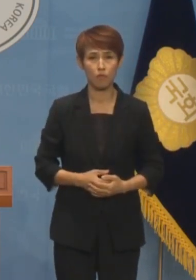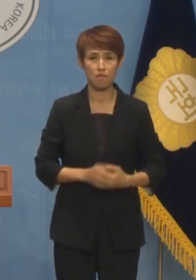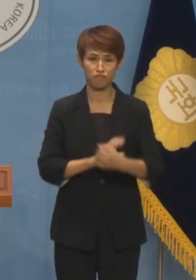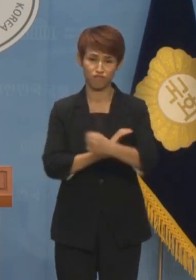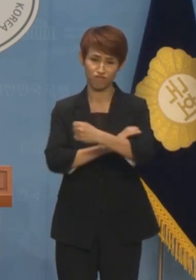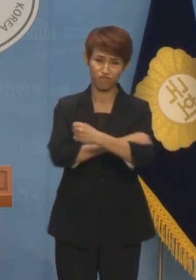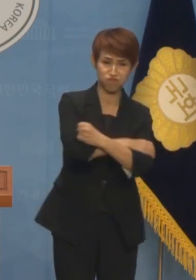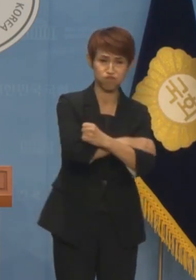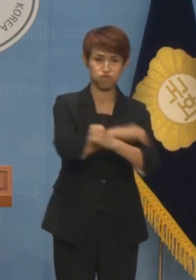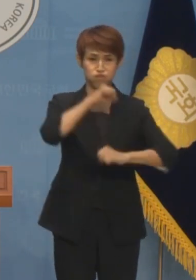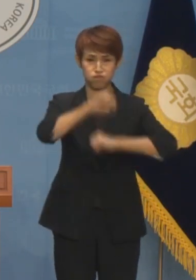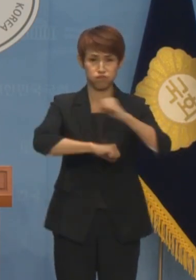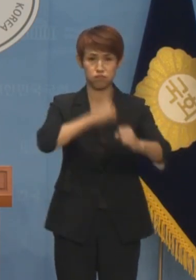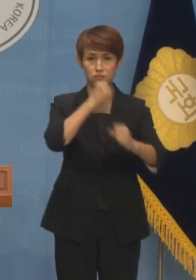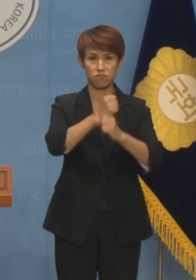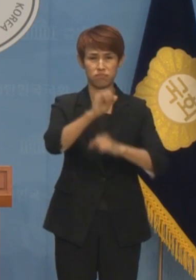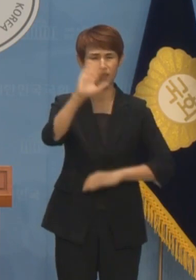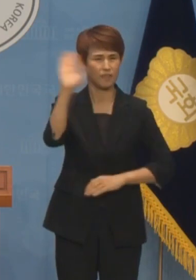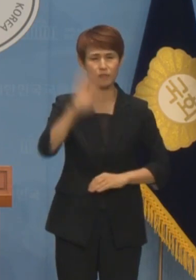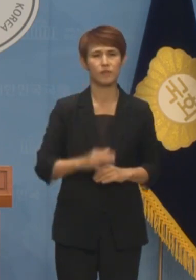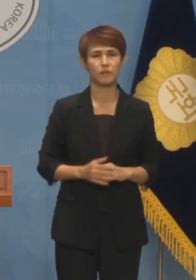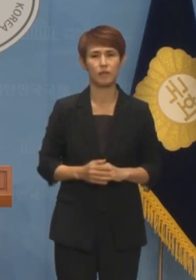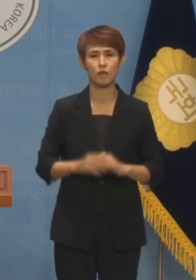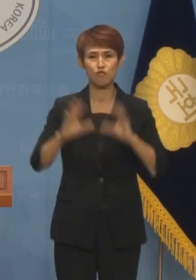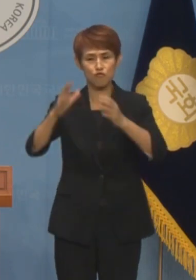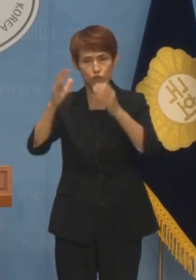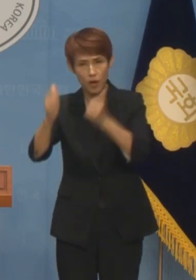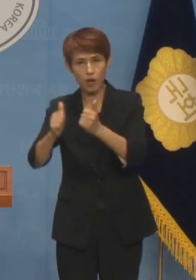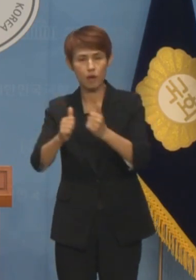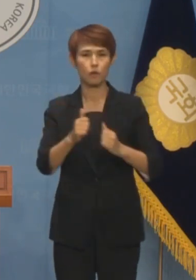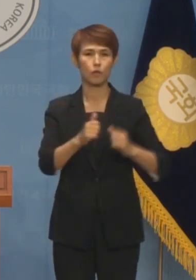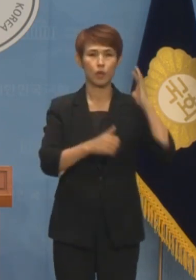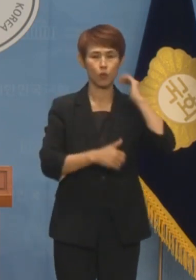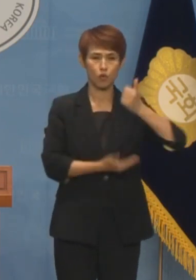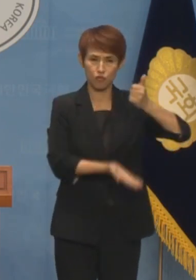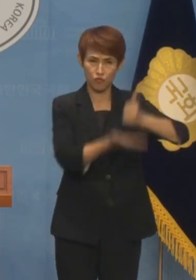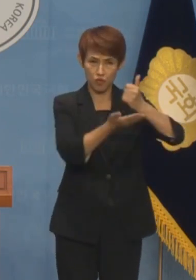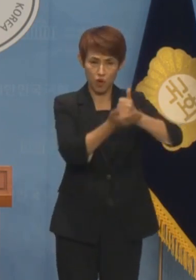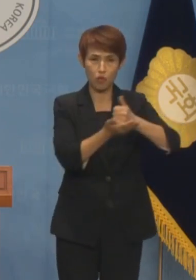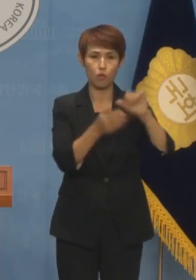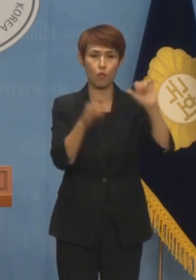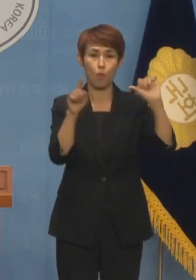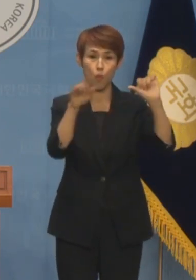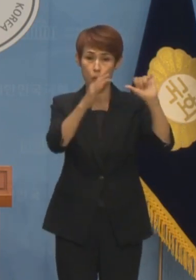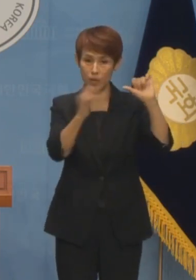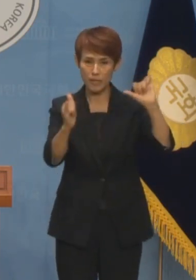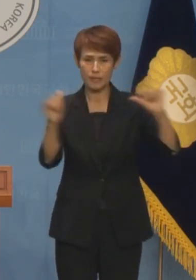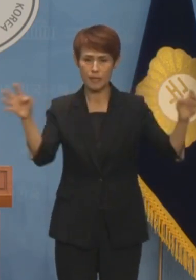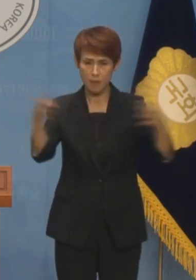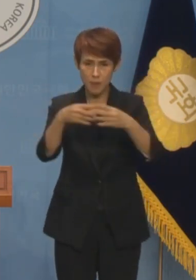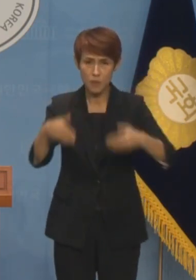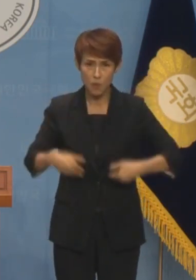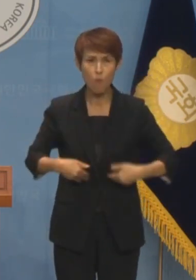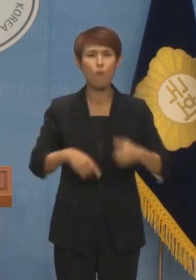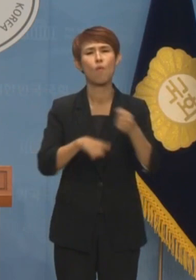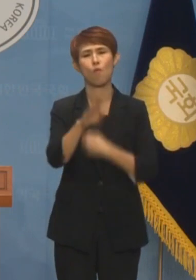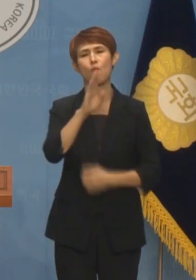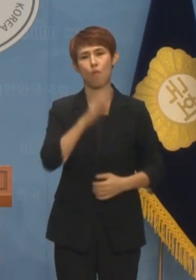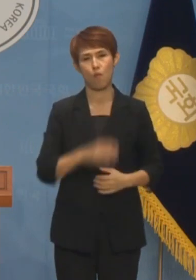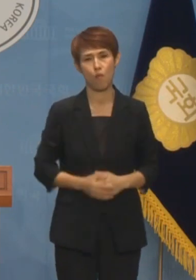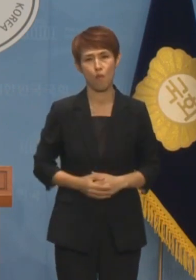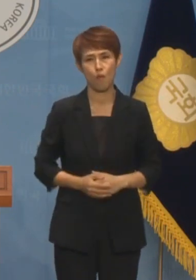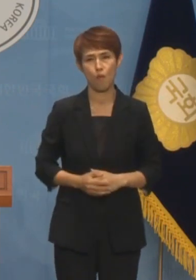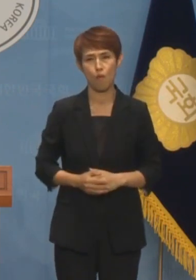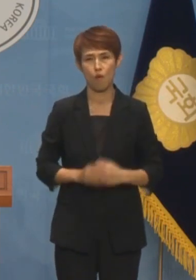멋대로 구성하는 게 아니라 국회와 대통령 추천의 5인 합의제 기구인 이유입니다. 5년짜리